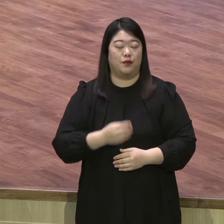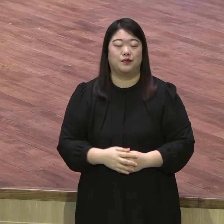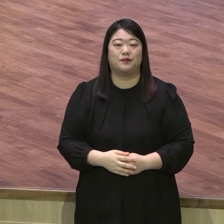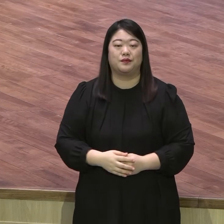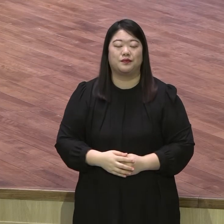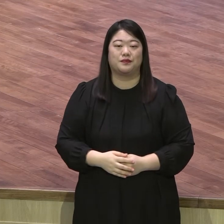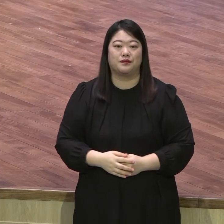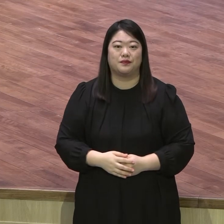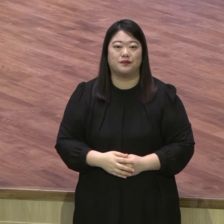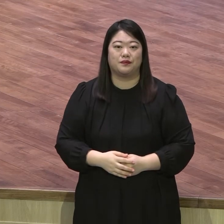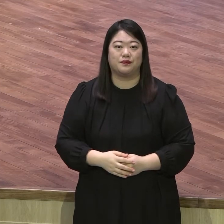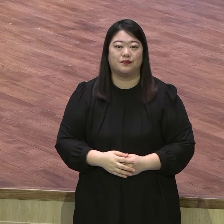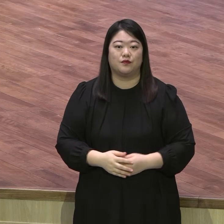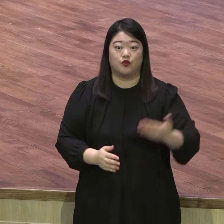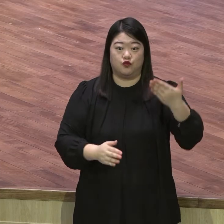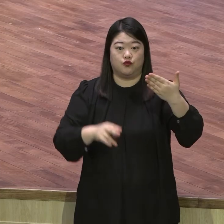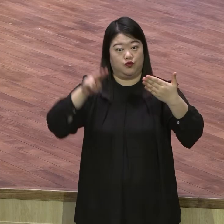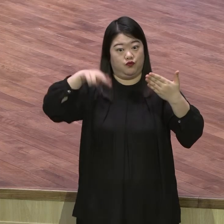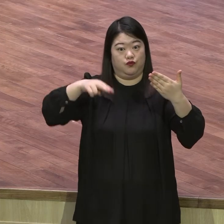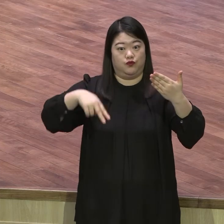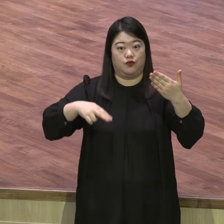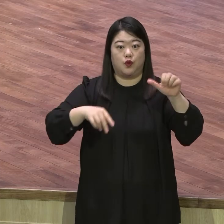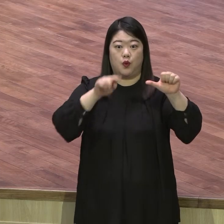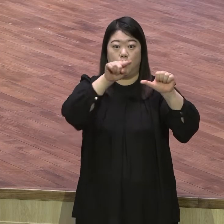자 구절을 봅니다.